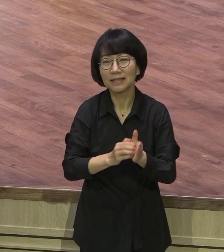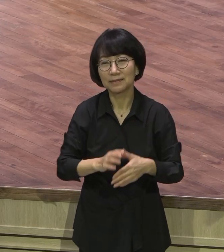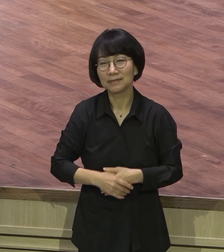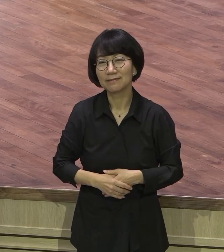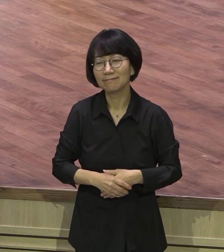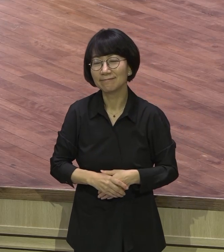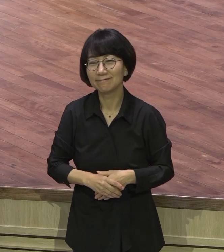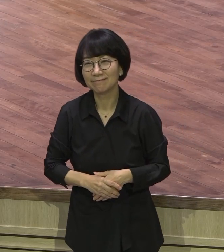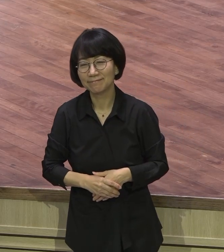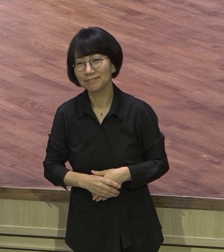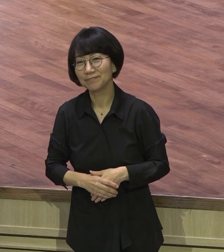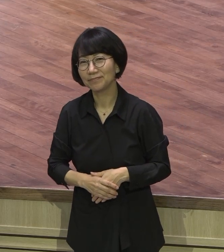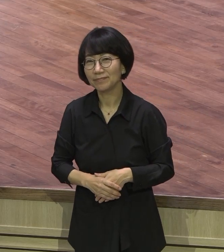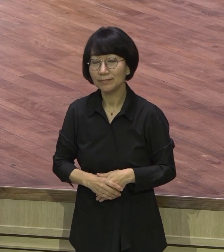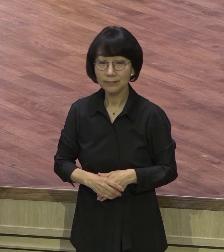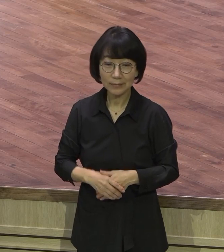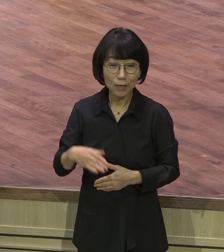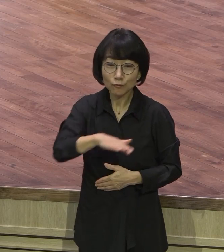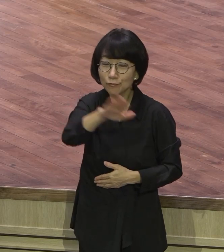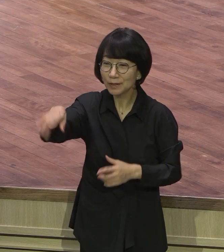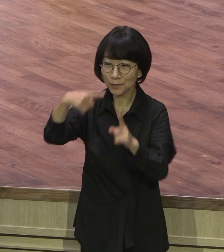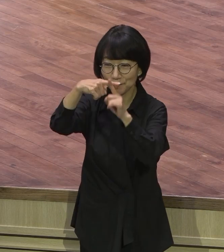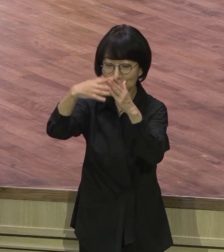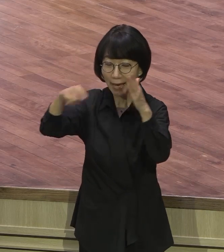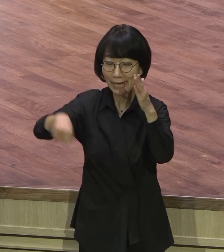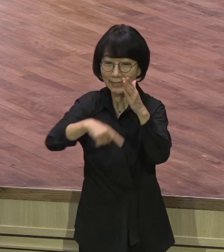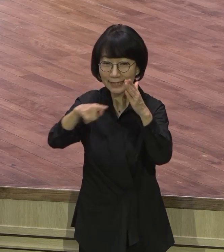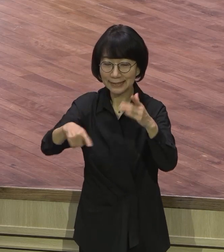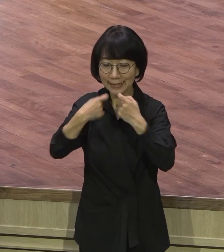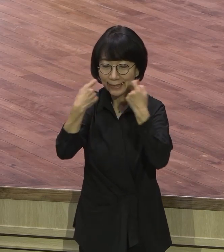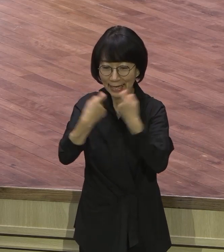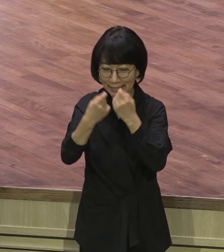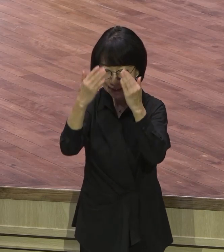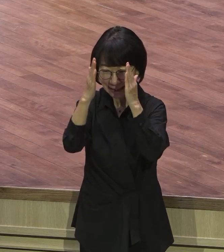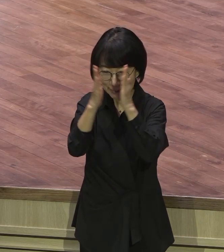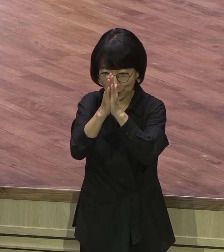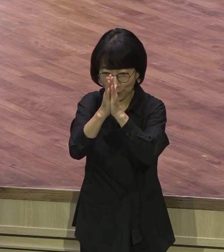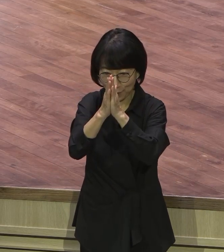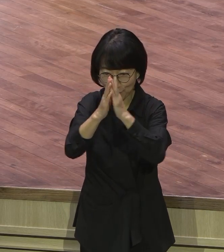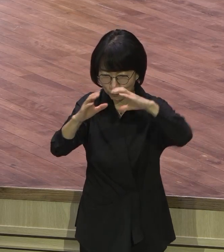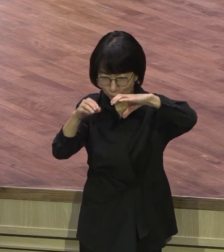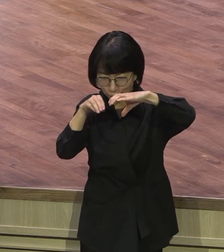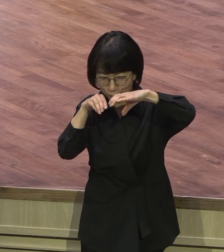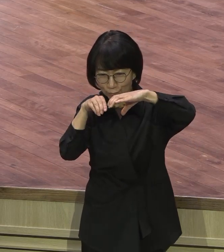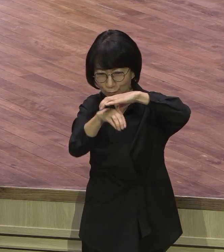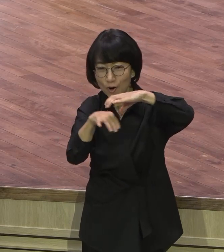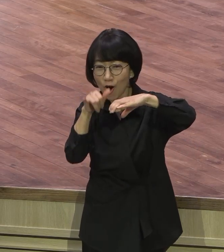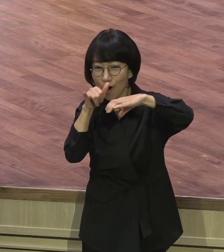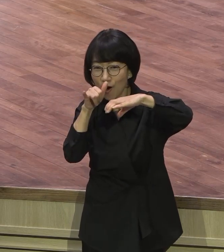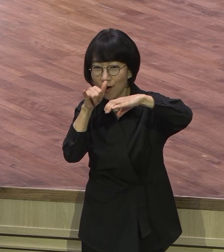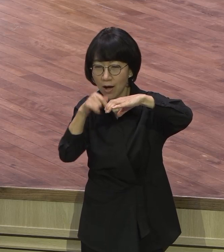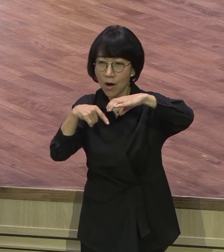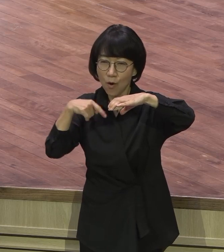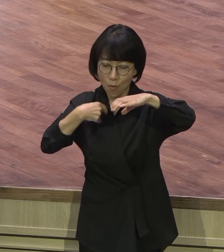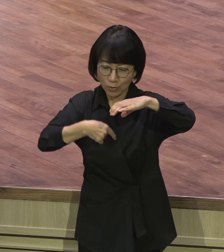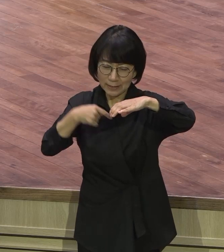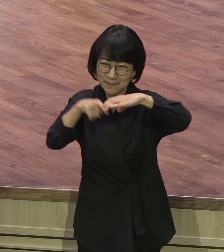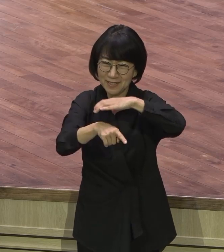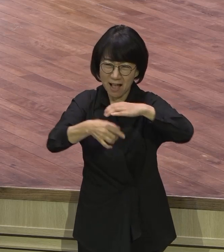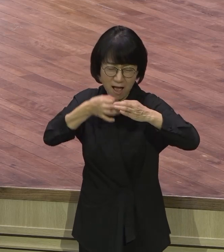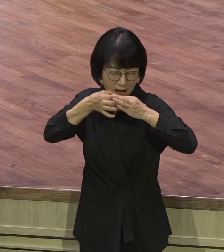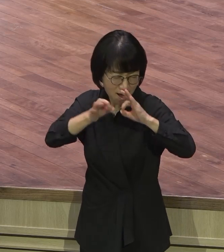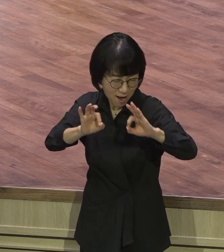일반 교회 없는 기도굴이 있어요 기도굴이 열 몇 개가 쫙 있습니다 혼자 들어가서 불을 지들 수 있고